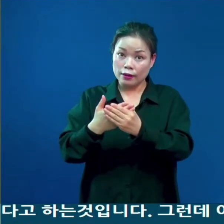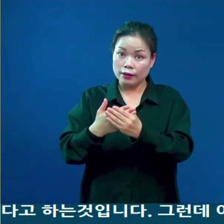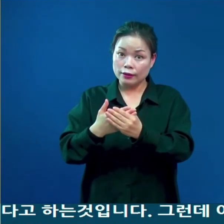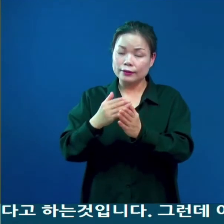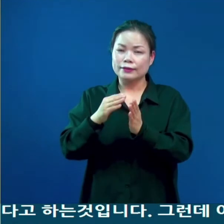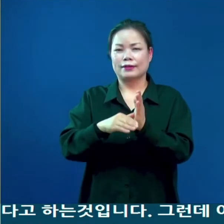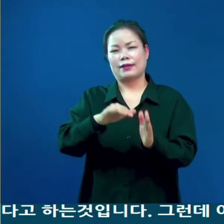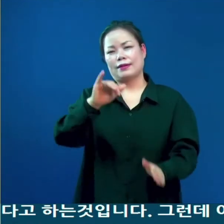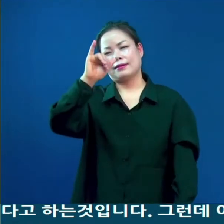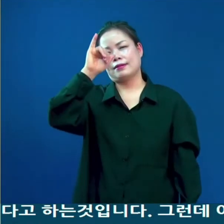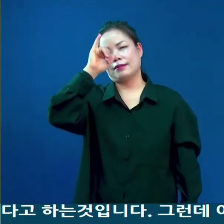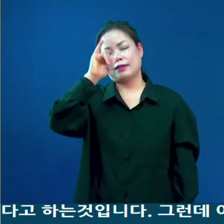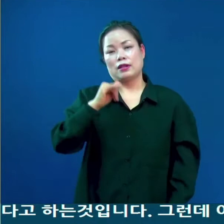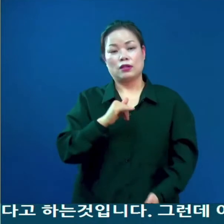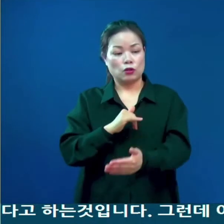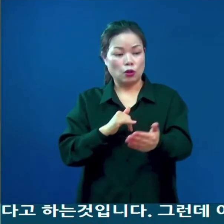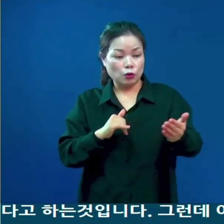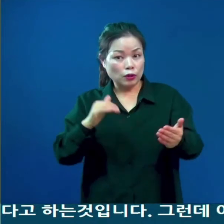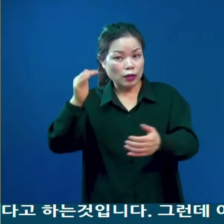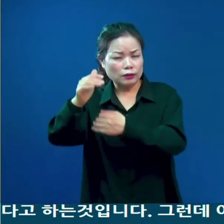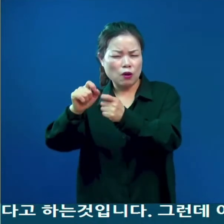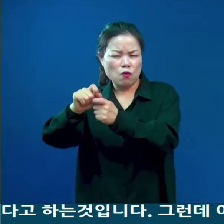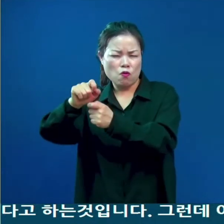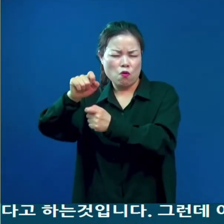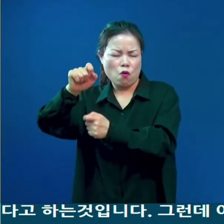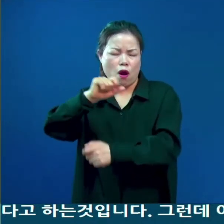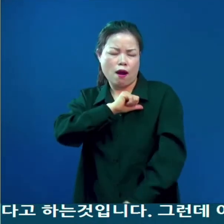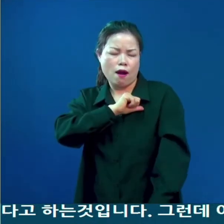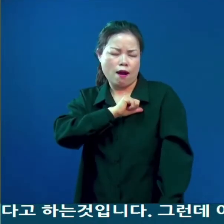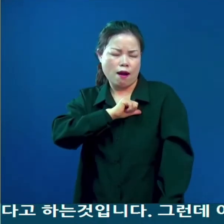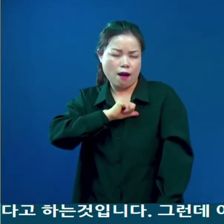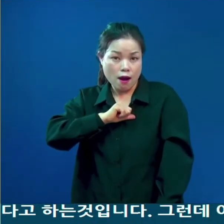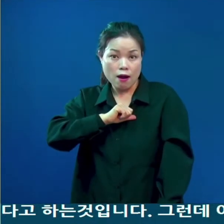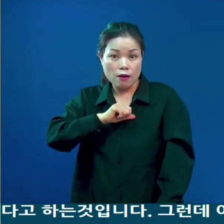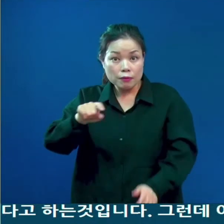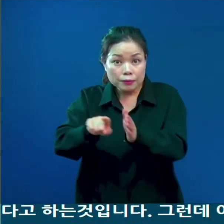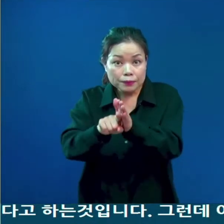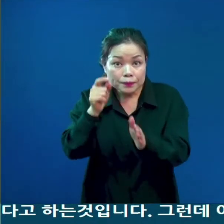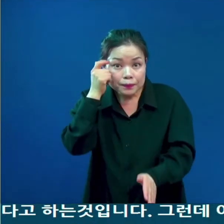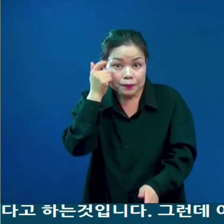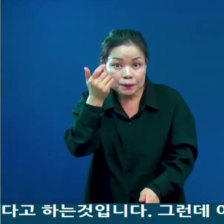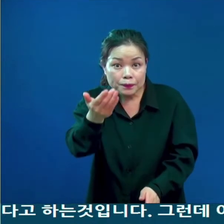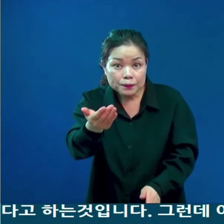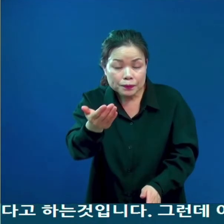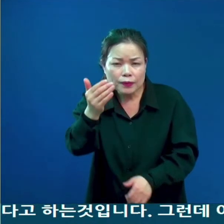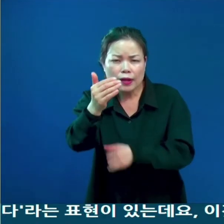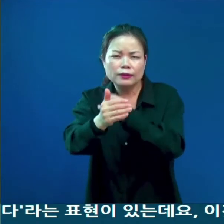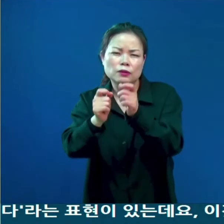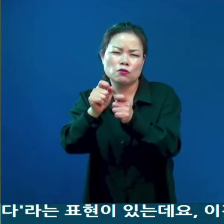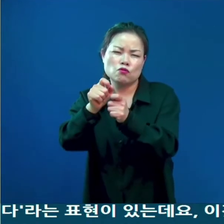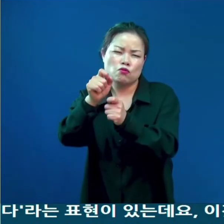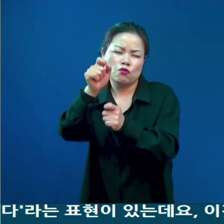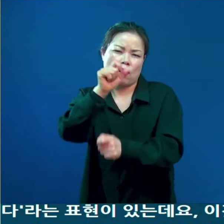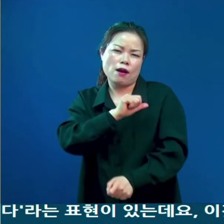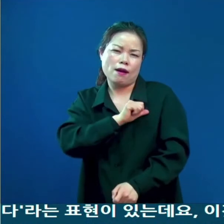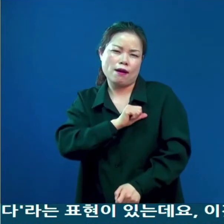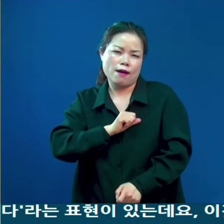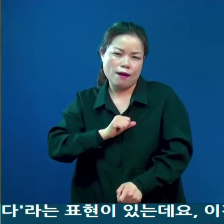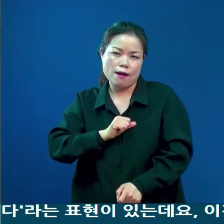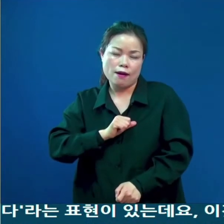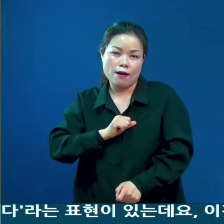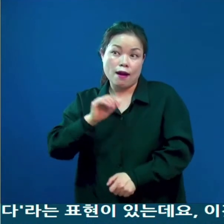거예요. 여러분, 하나님은 오래 참으시는 분입니다. 믿으십니까? 네, 하나님 오래 참으세요. 그러나